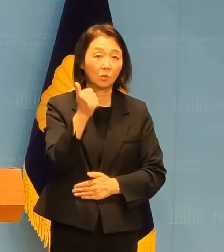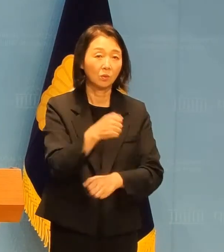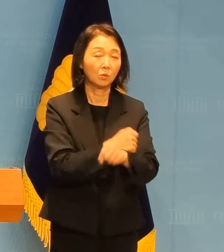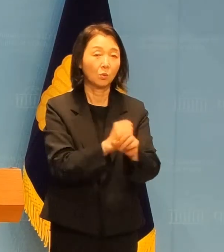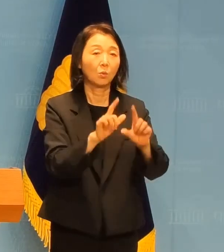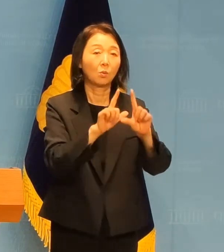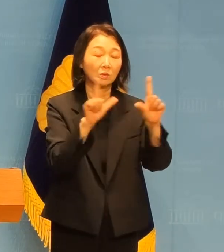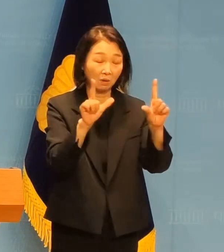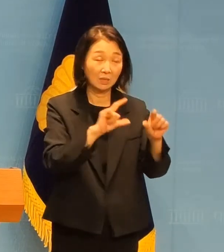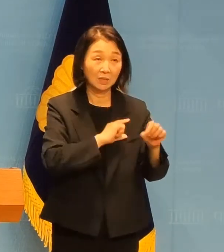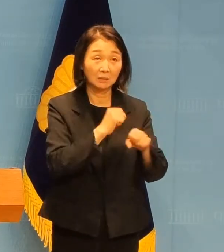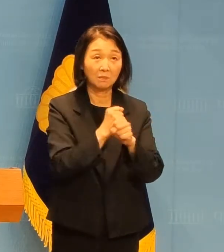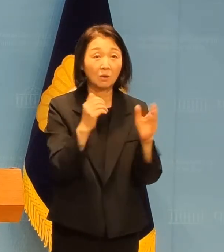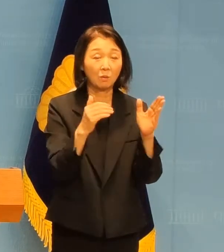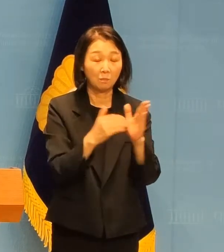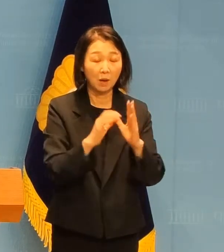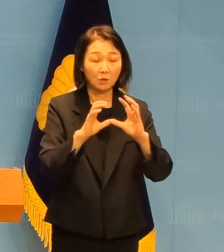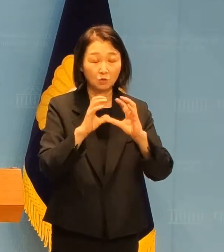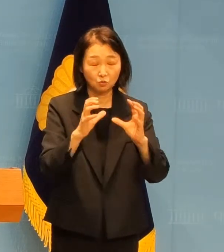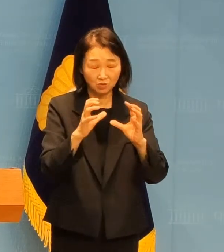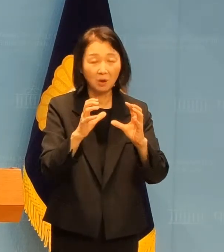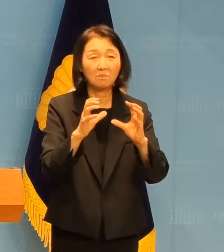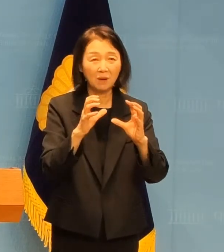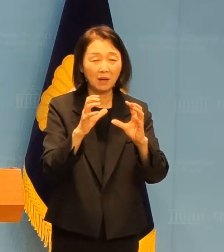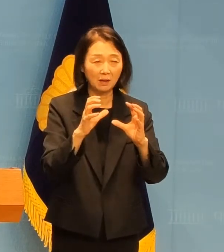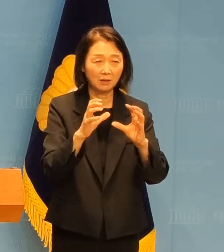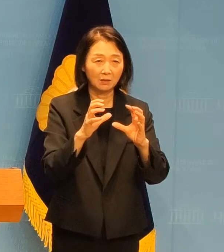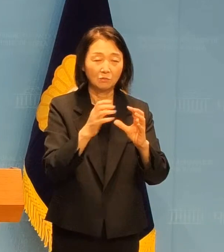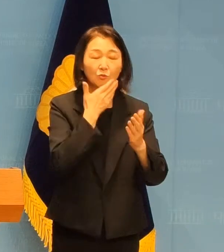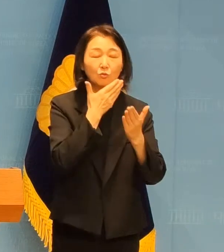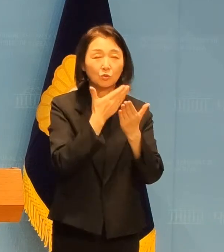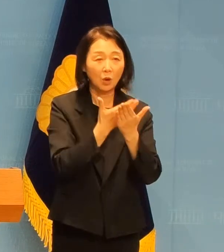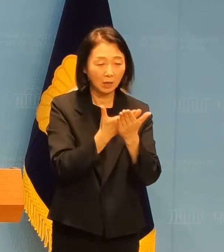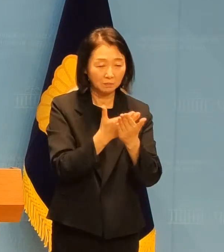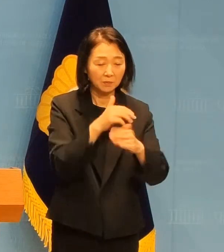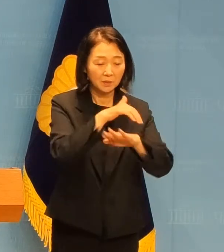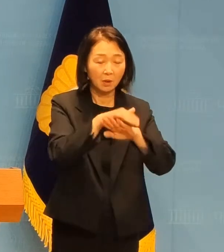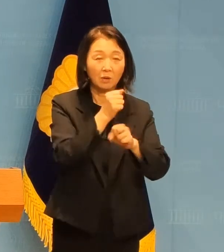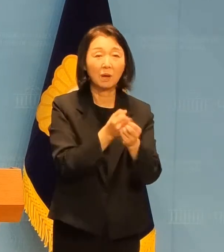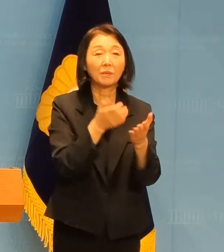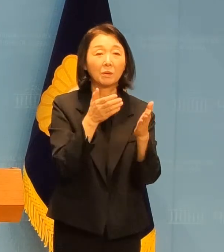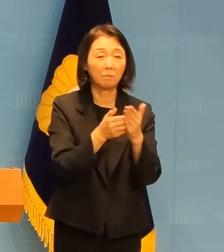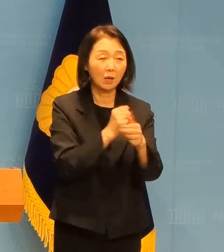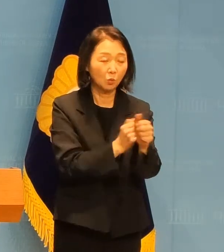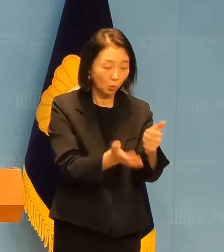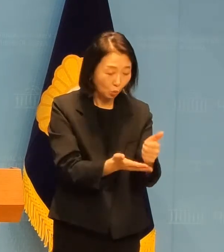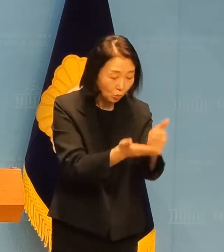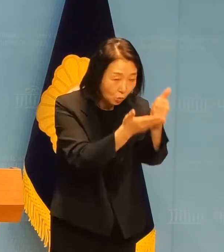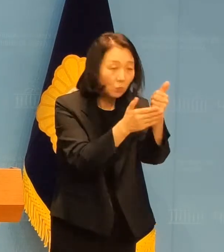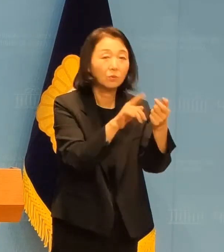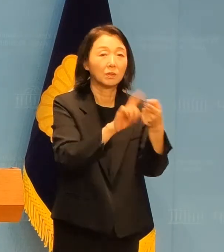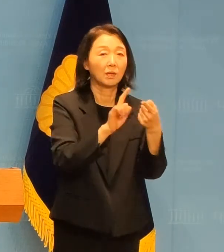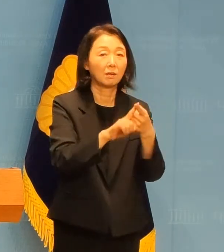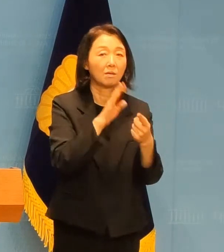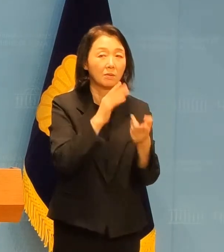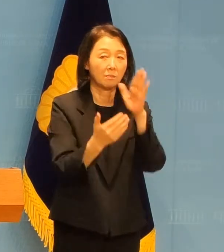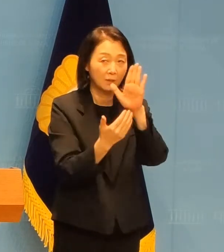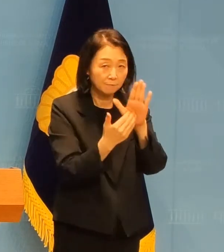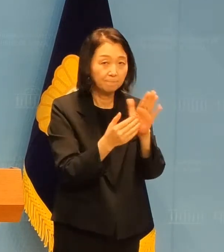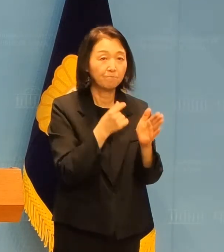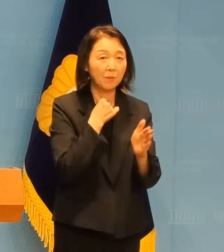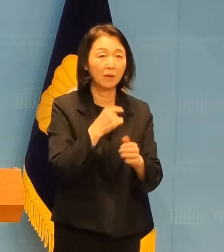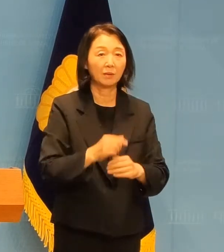노동절 계층을 국정과제로 선정해 노동 존중 의지를 실질적으로 구현하겠다고 밝힌